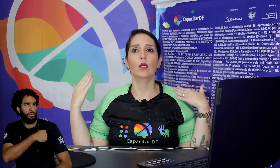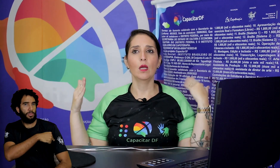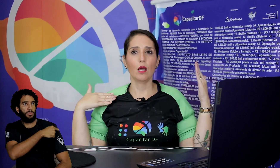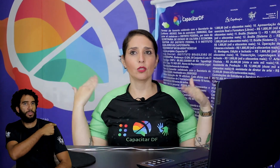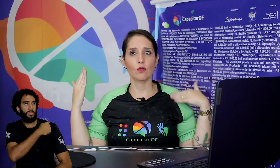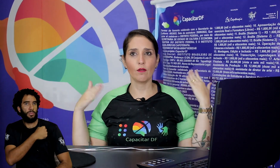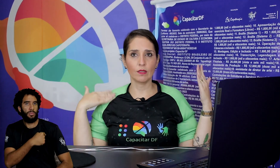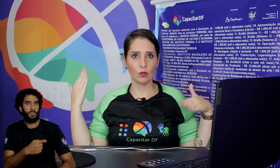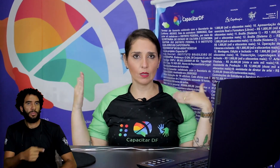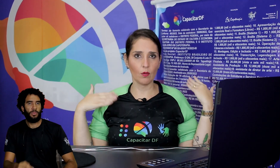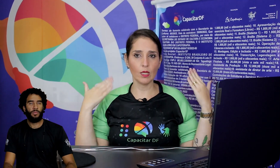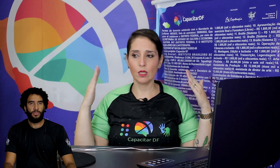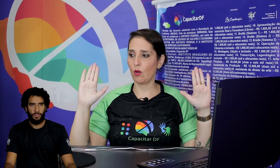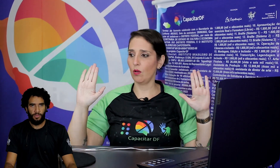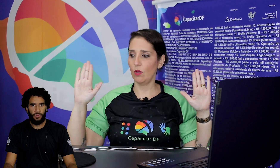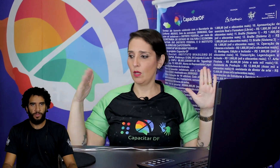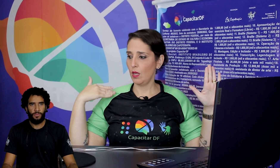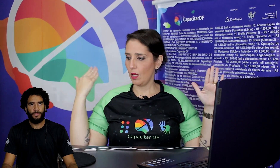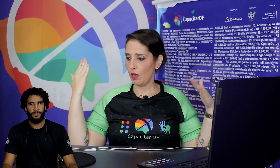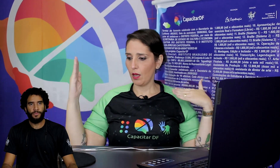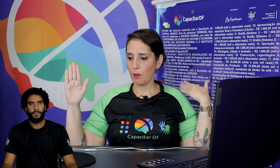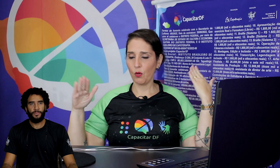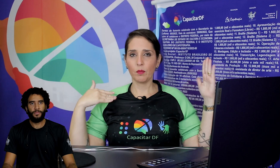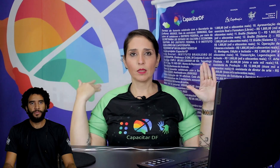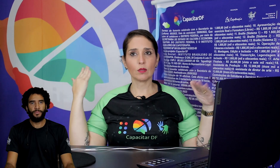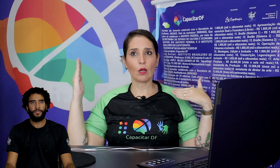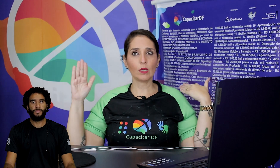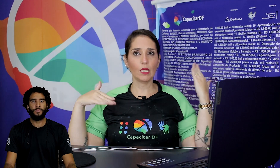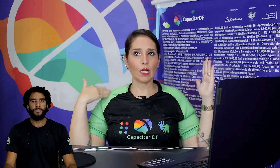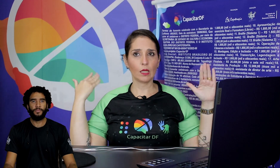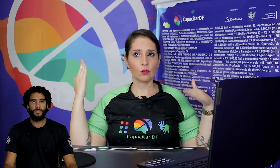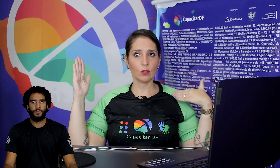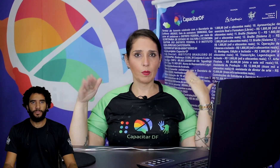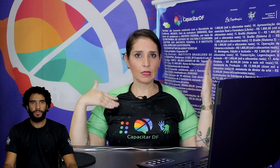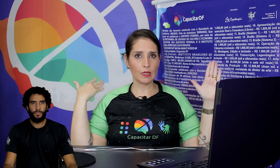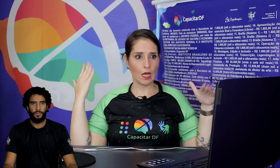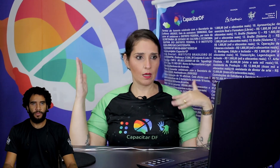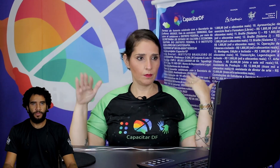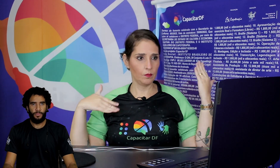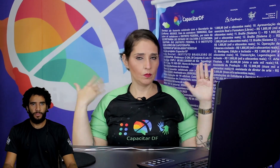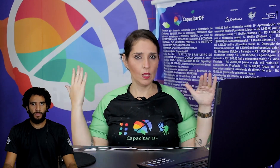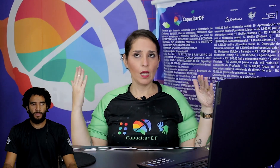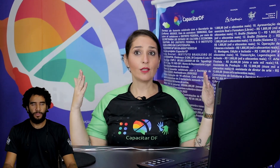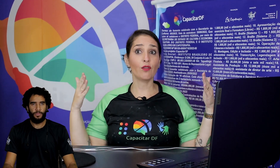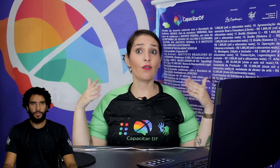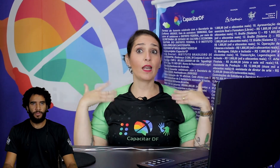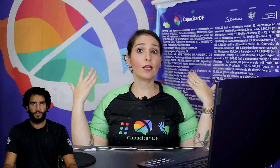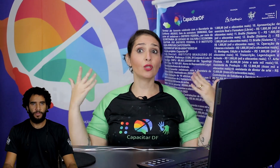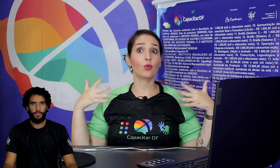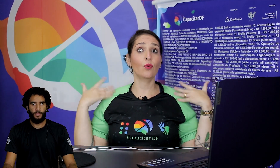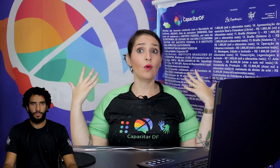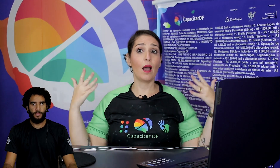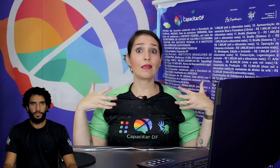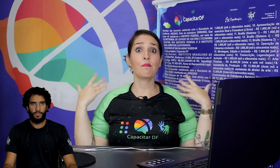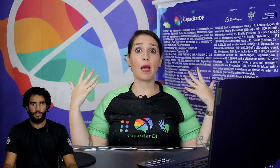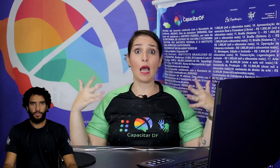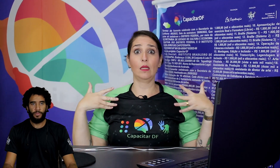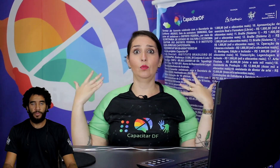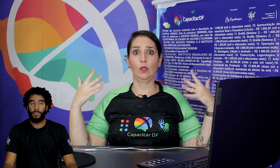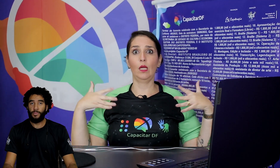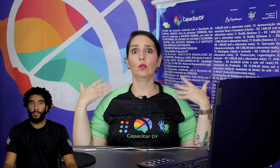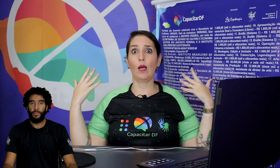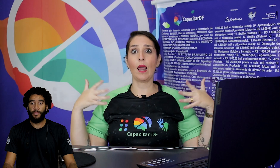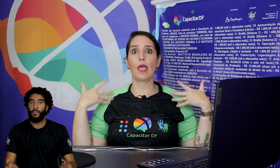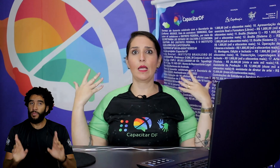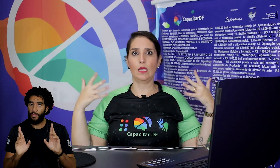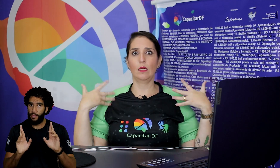passeando, a gente vai fazer o sinal aqui, ó. Movimentos alternados, passear. É diferente do animado,